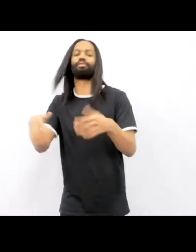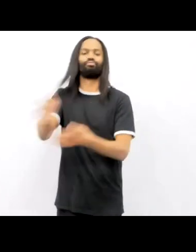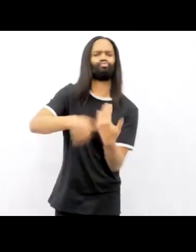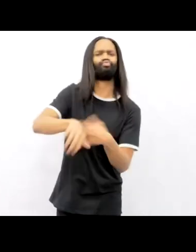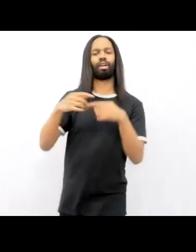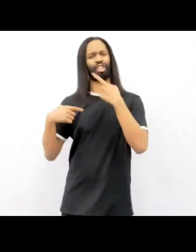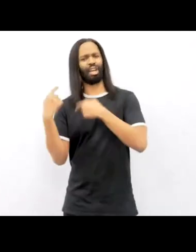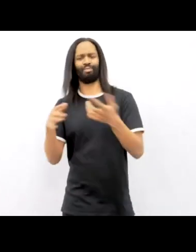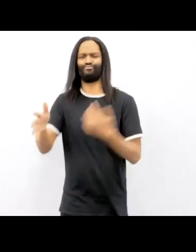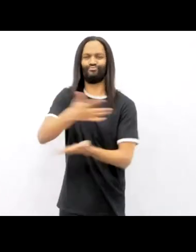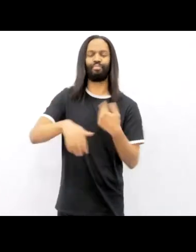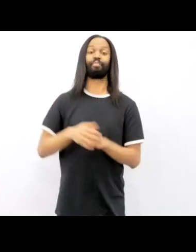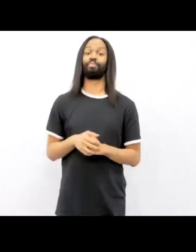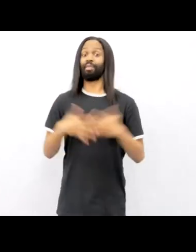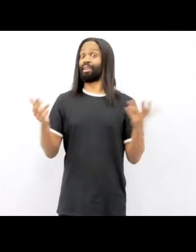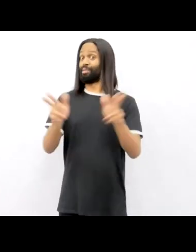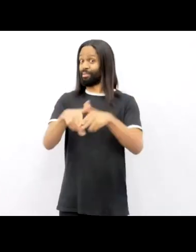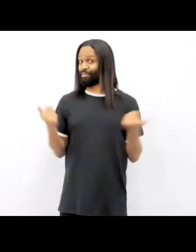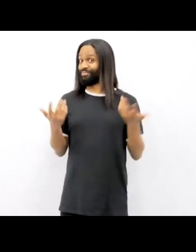avec vous en ouverture. Alors, je ne vous vois pas.